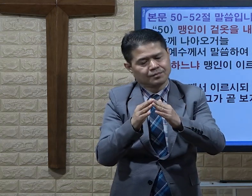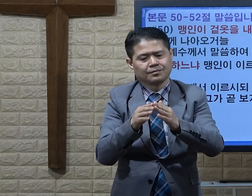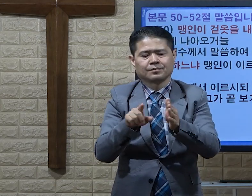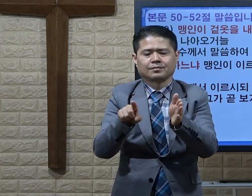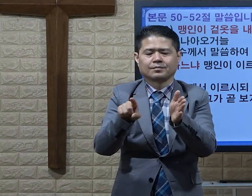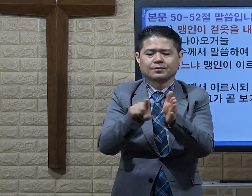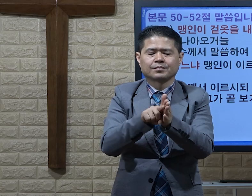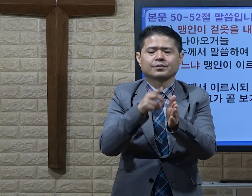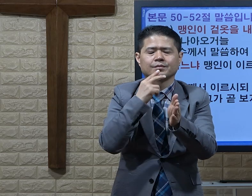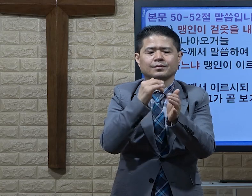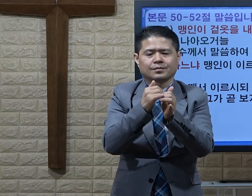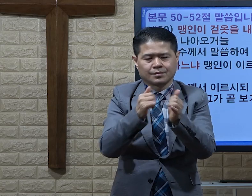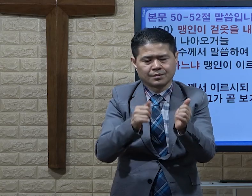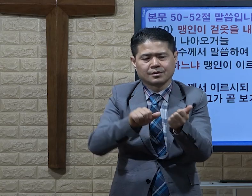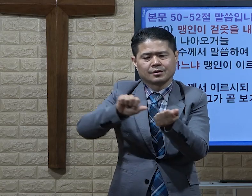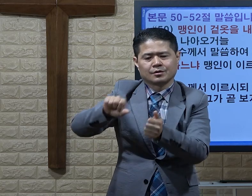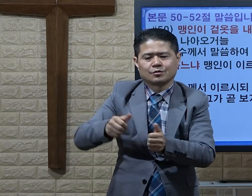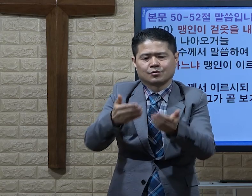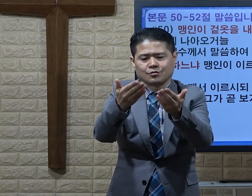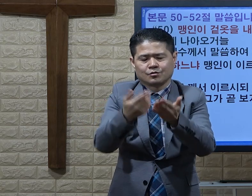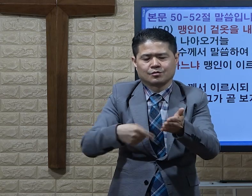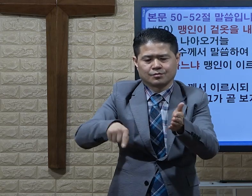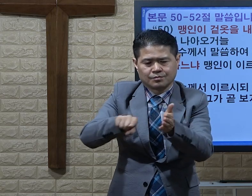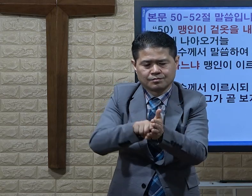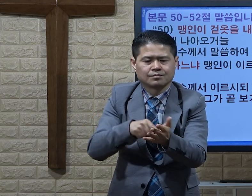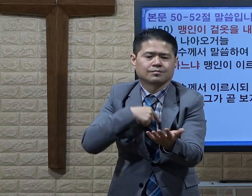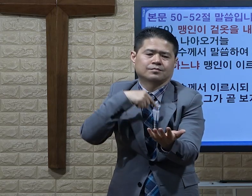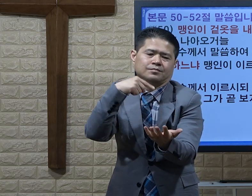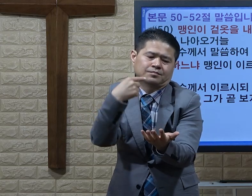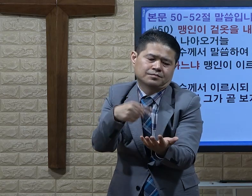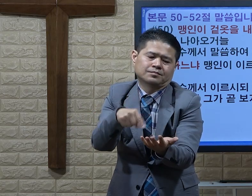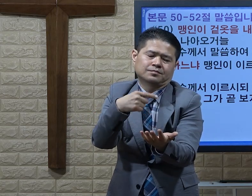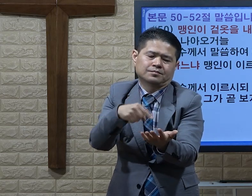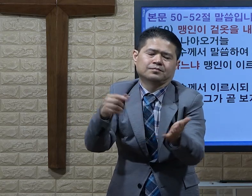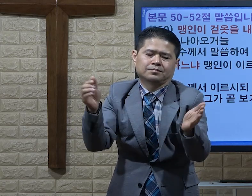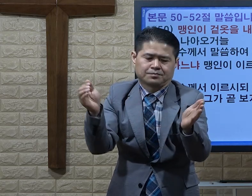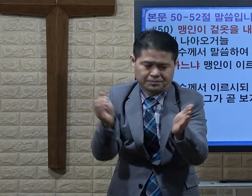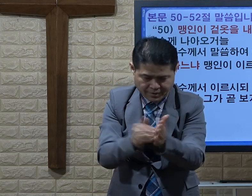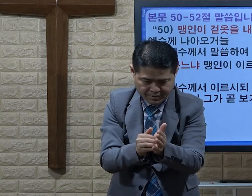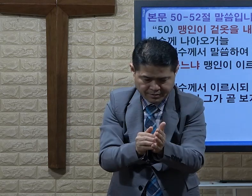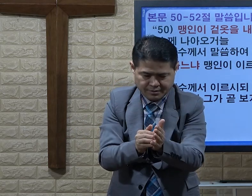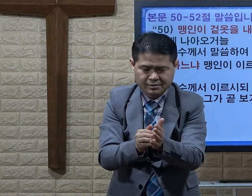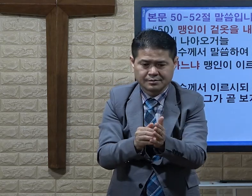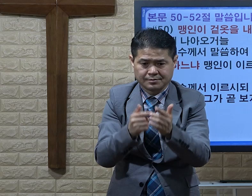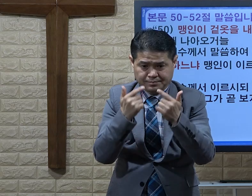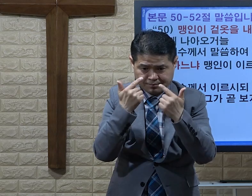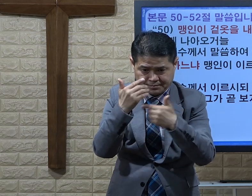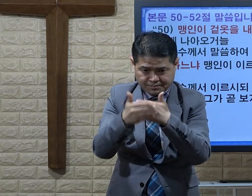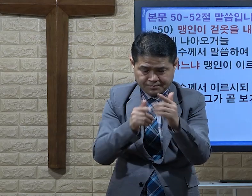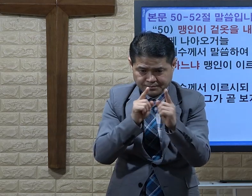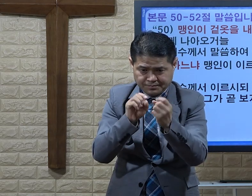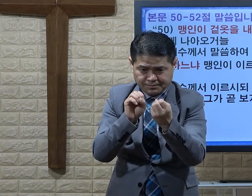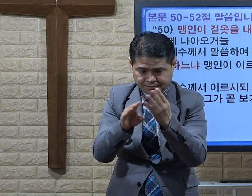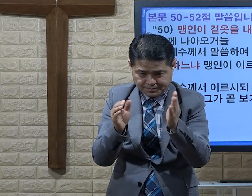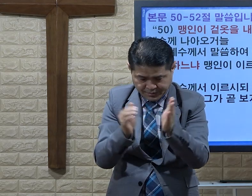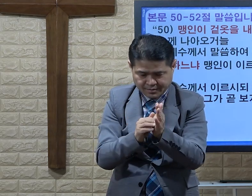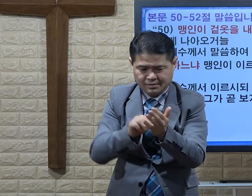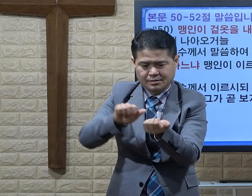가정에서 믿음이 없는 자들을 위해서 그들을 양육하고 가르치고 또 정확하게 그들을